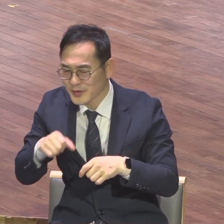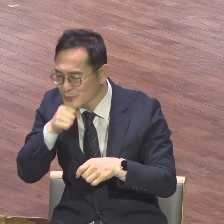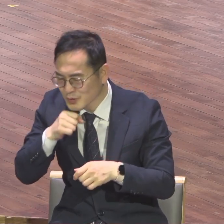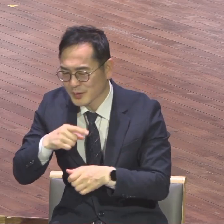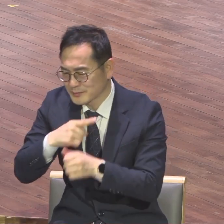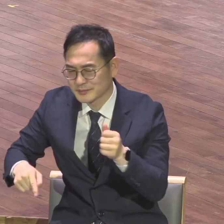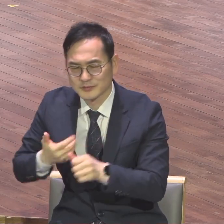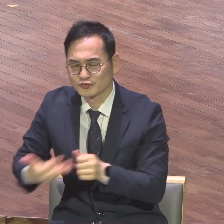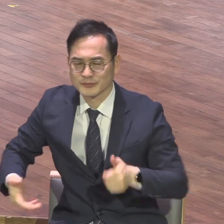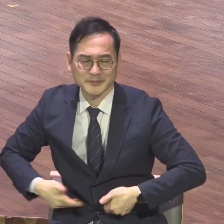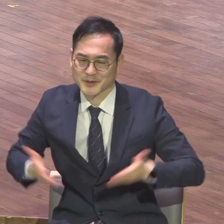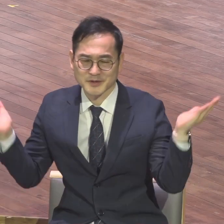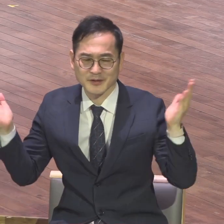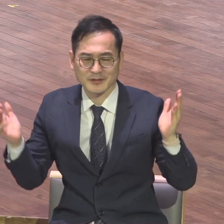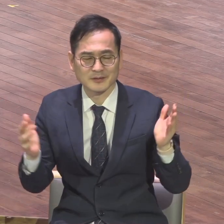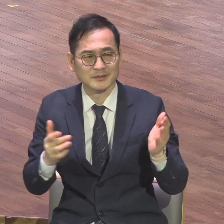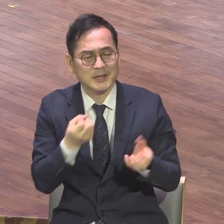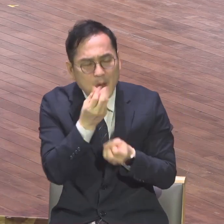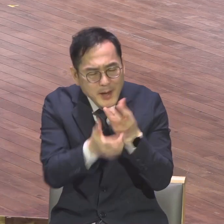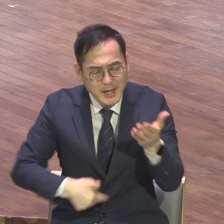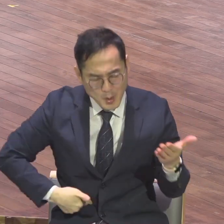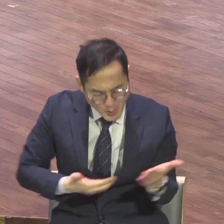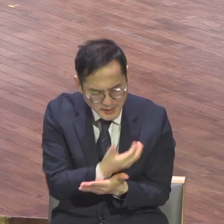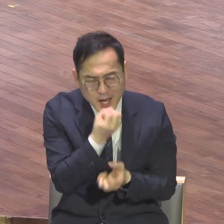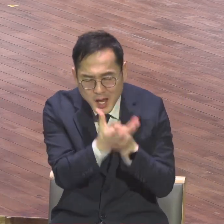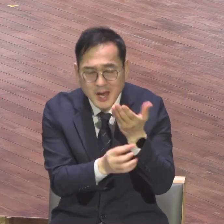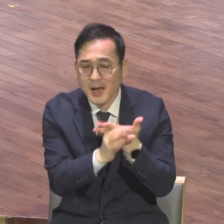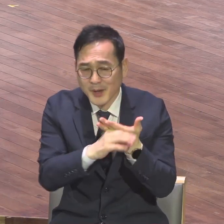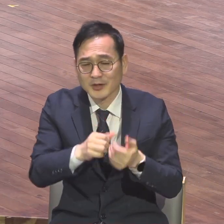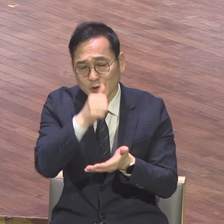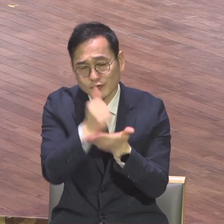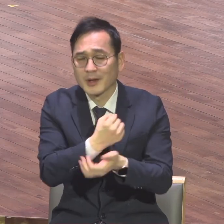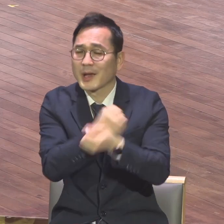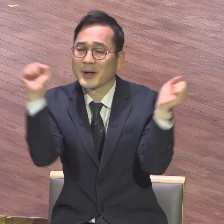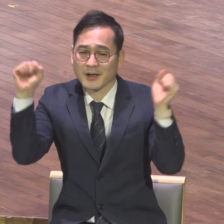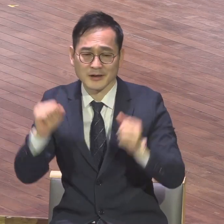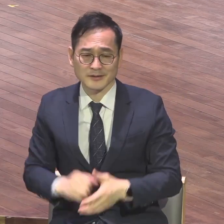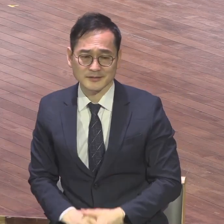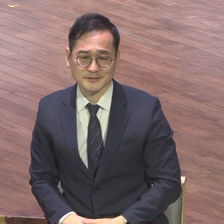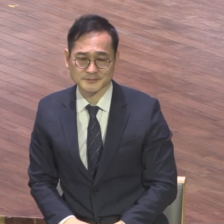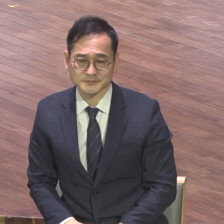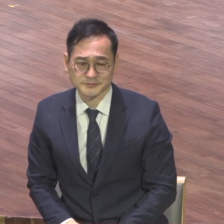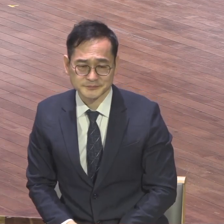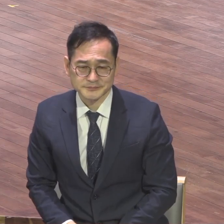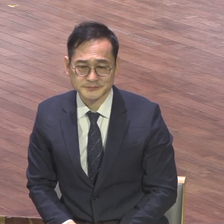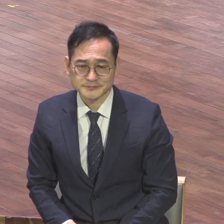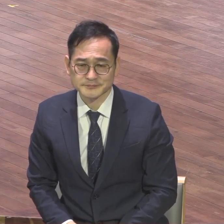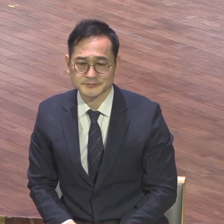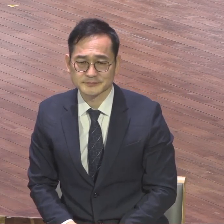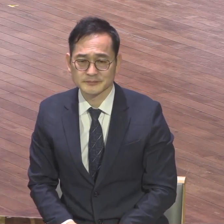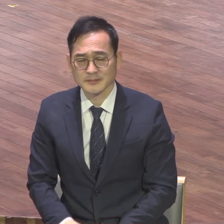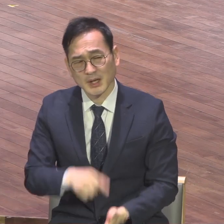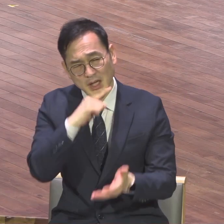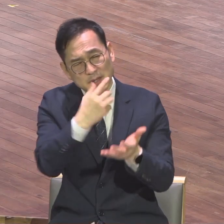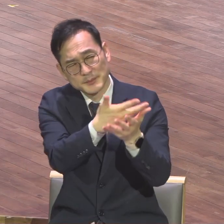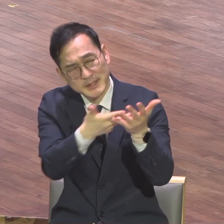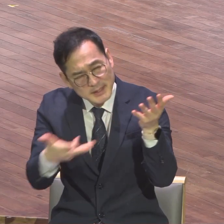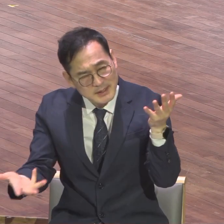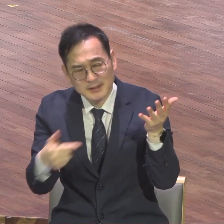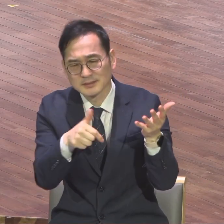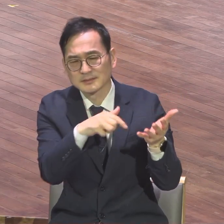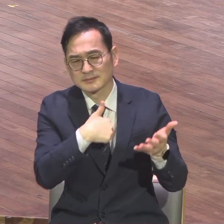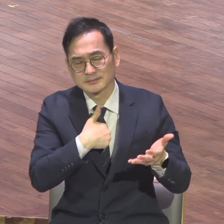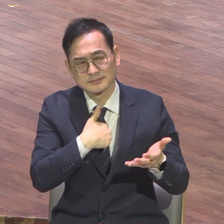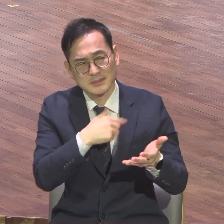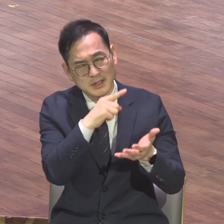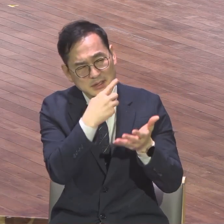예수 그리스도의 피로 영원한 속죄를 이루었다. 그리고 그 피가 마음속에 큰 증거됩니다.